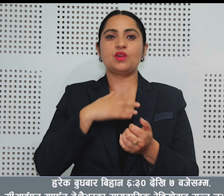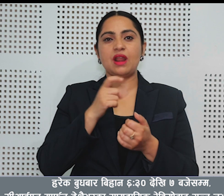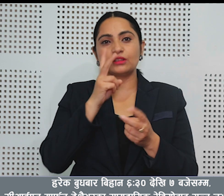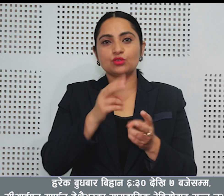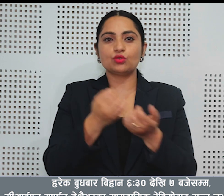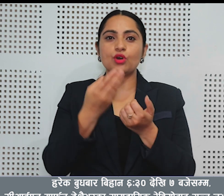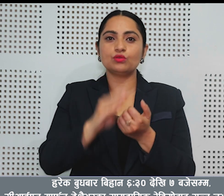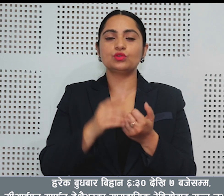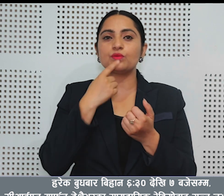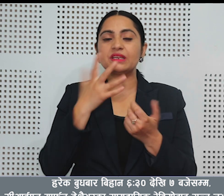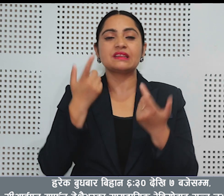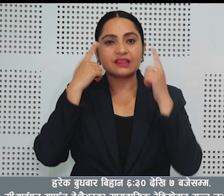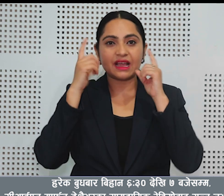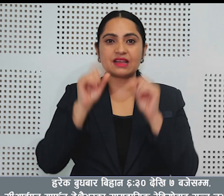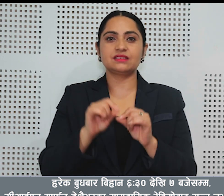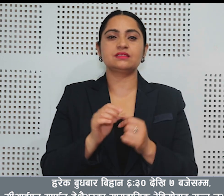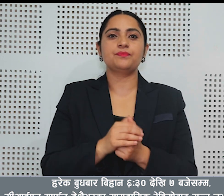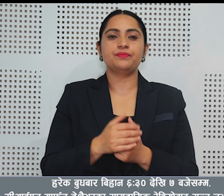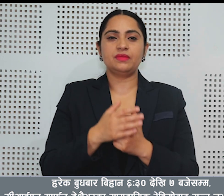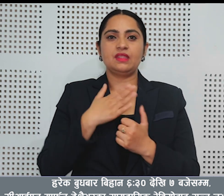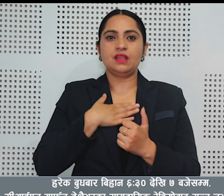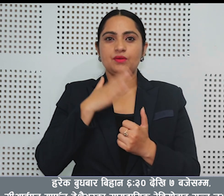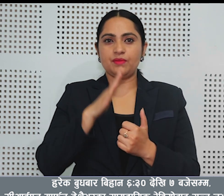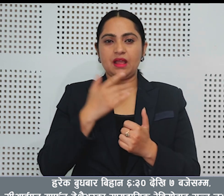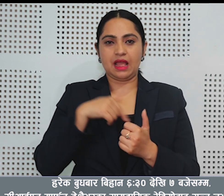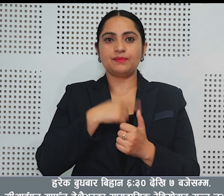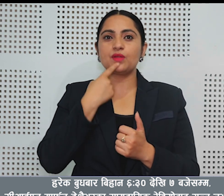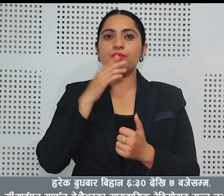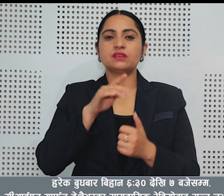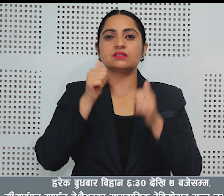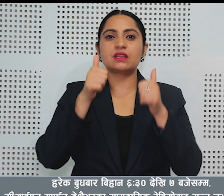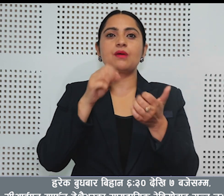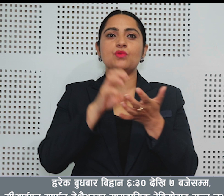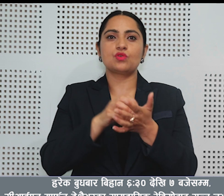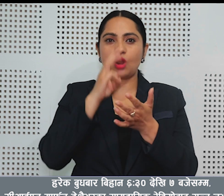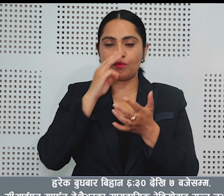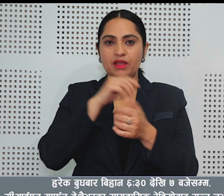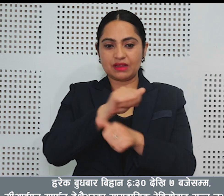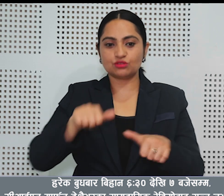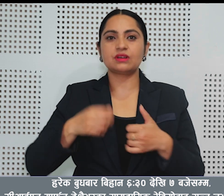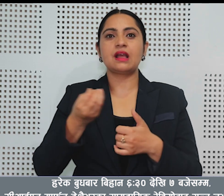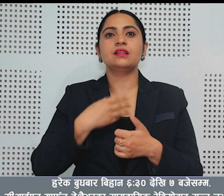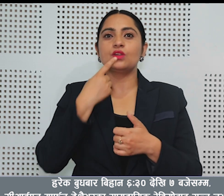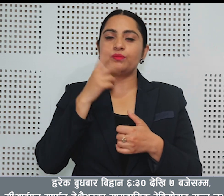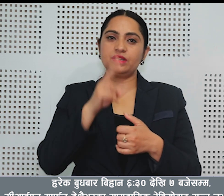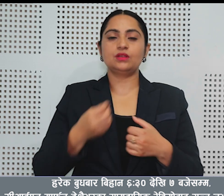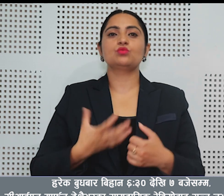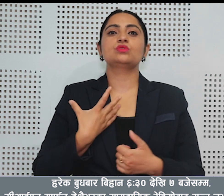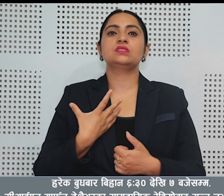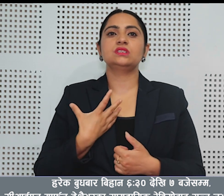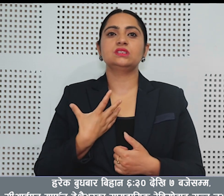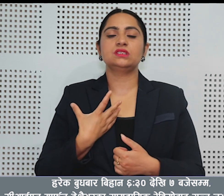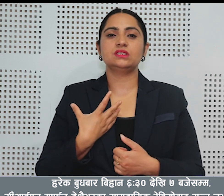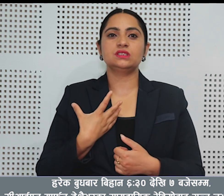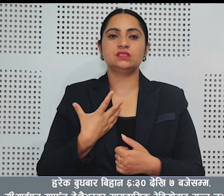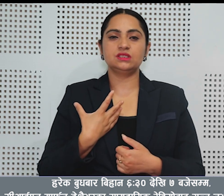हुन्थ्यो भनेर चाहिँ के अपेक्षा छ मनमा? गर्न त अब हामीले भने हाम्रो राम्रो ठाउँमा एउटा घडा दिएदेखि हामी त्यही खुसी छौँ